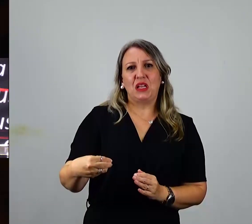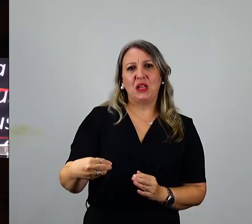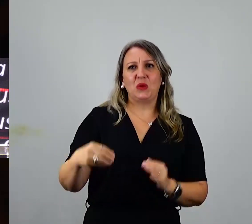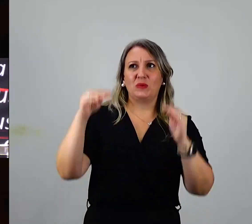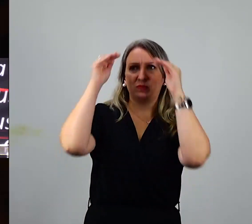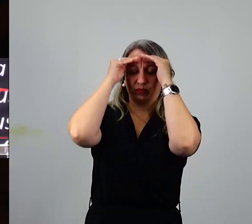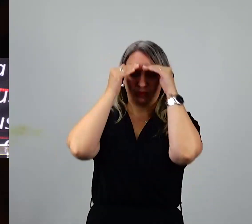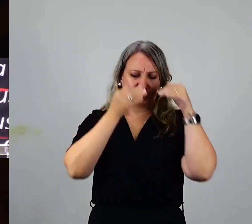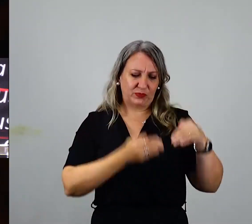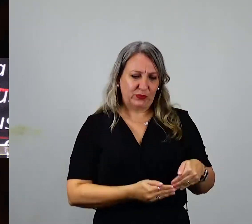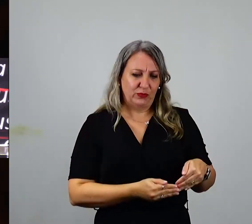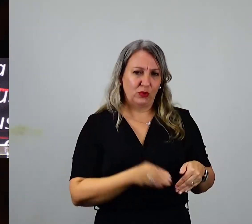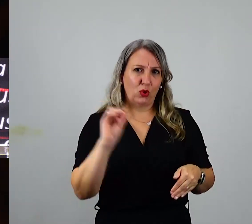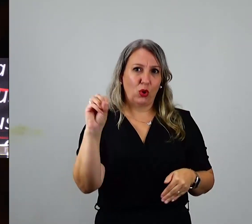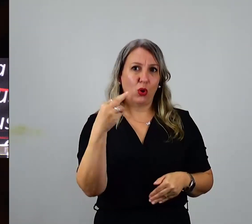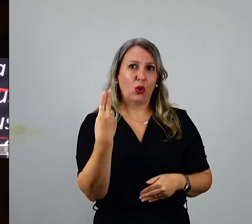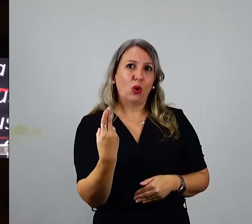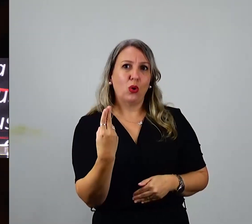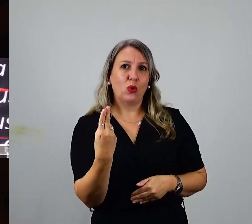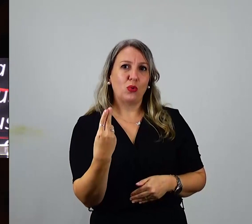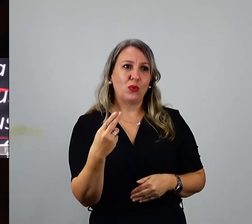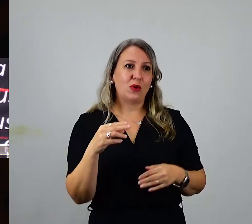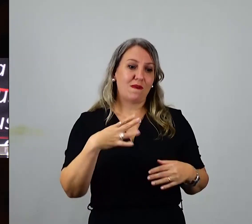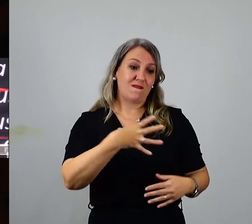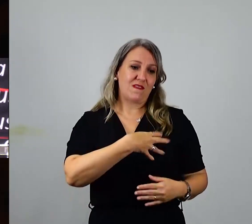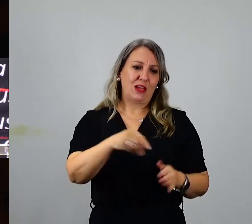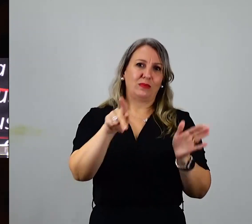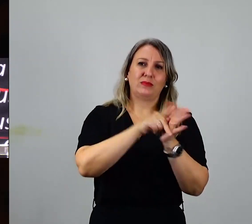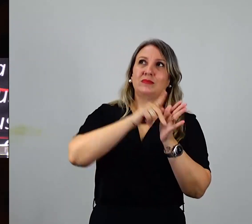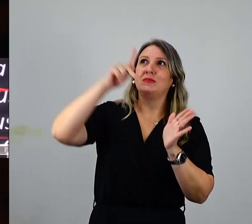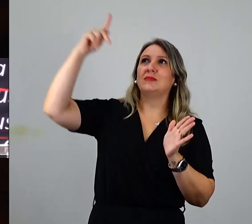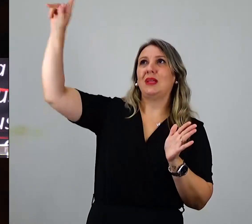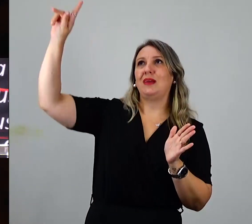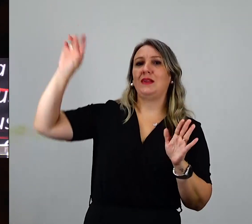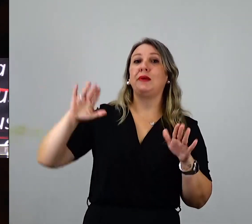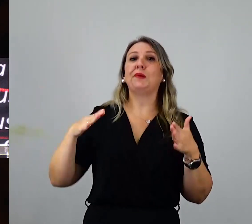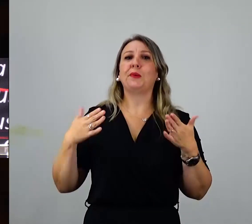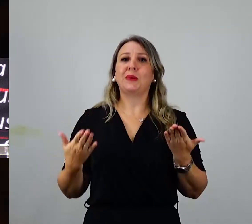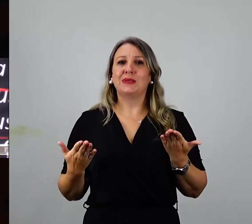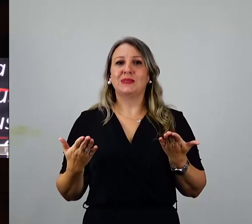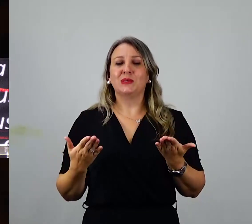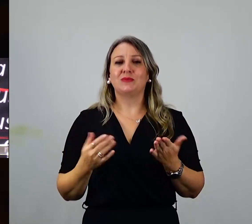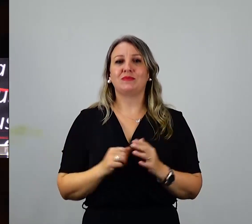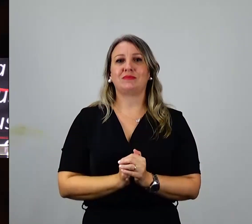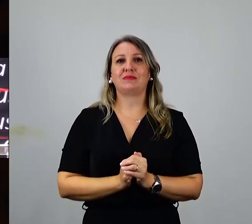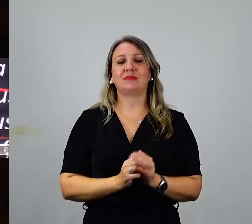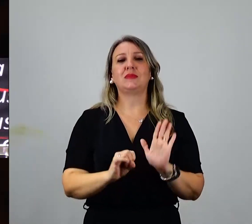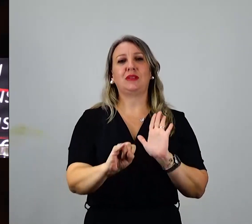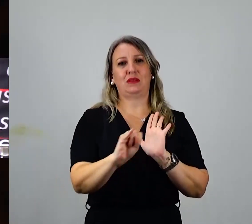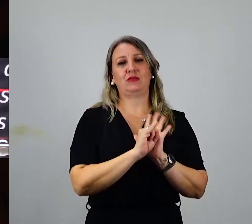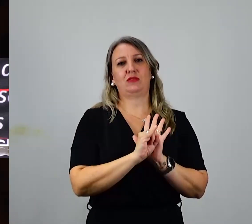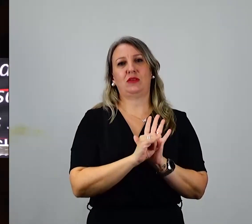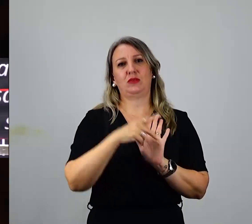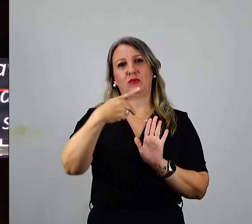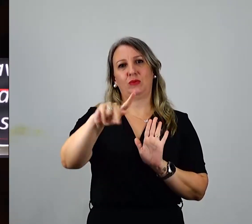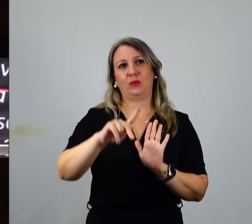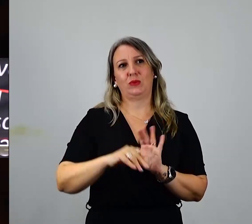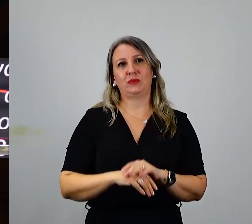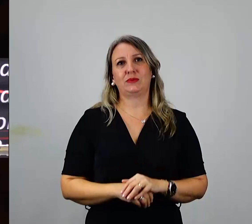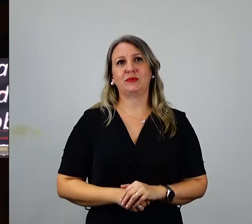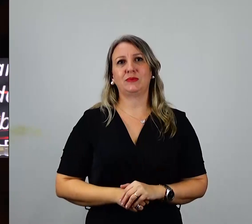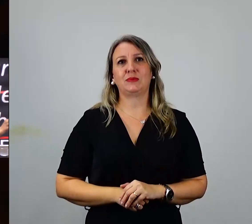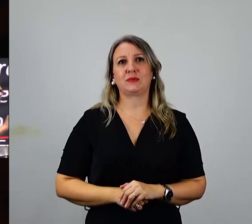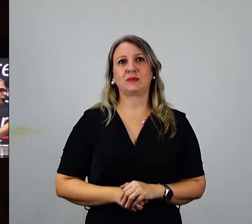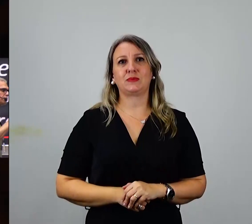desobediência? Ou você é um filho de Deus? Se você é um filho de Deus, então por que